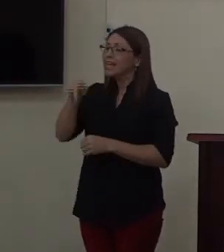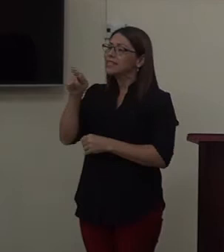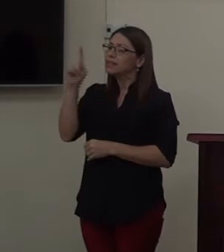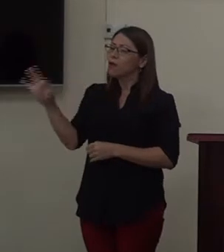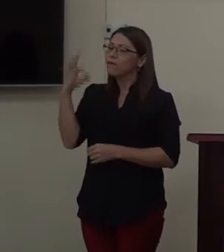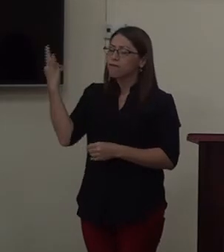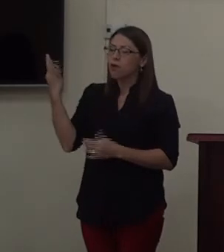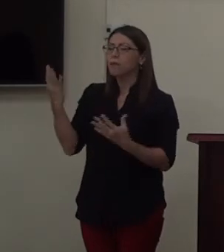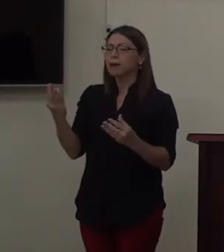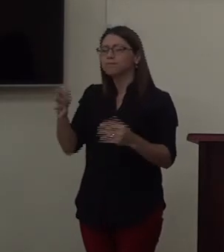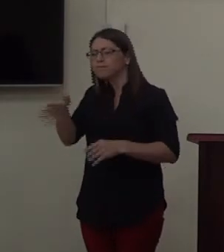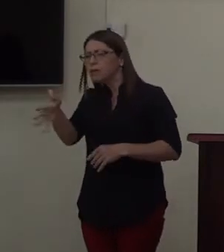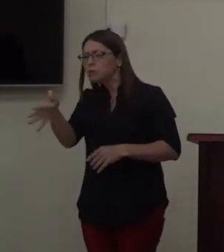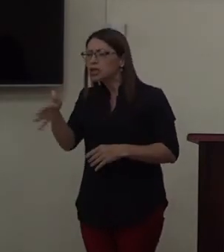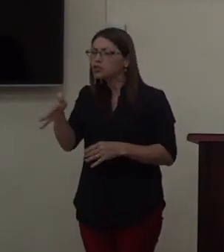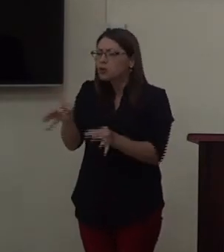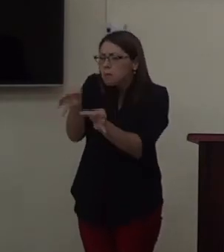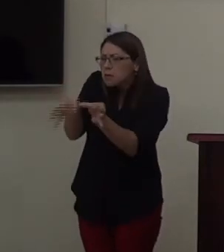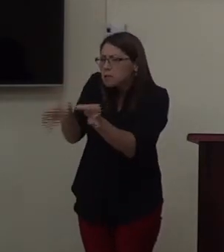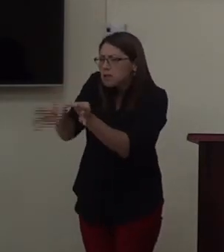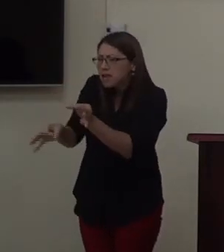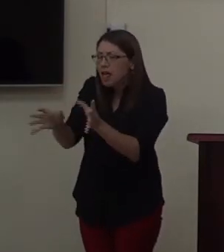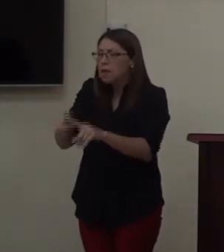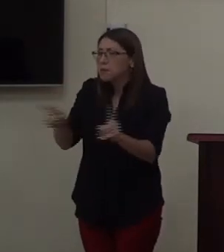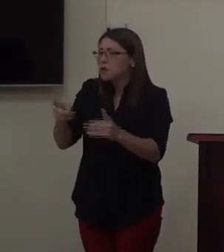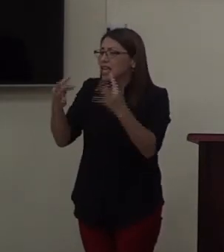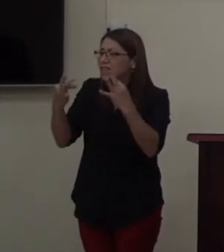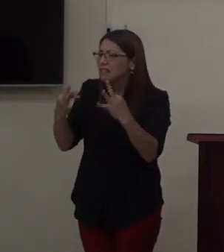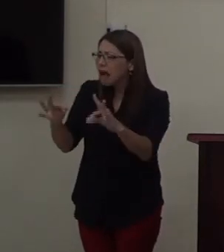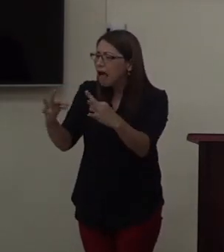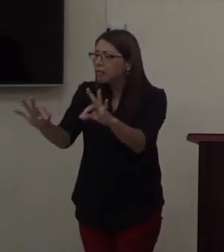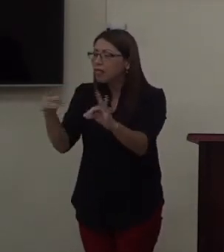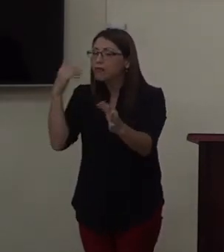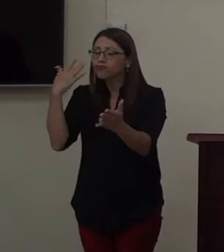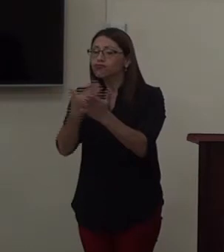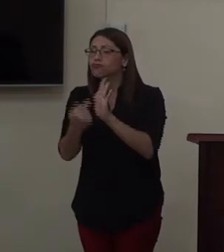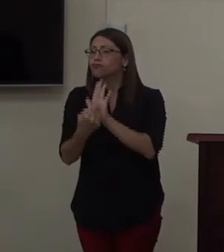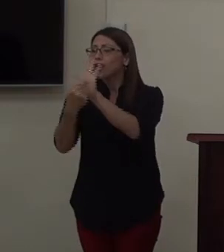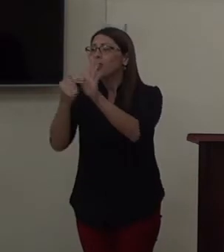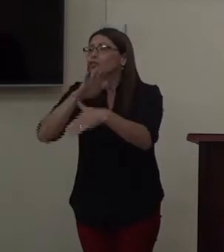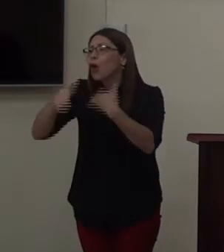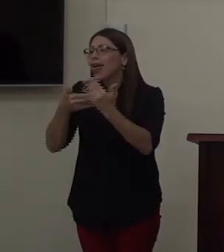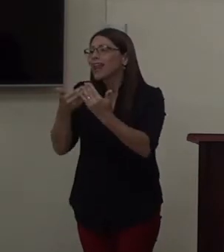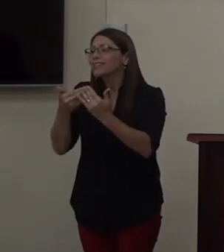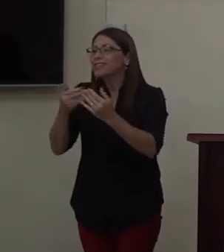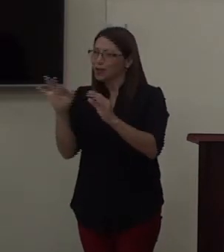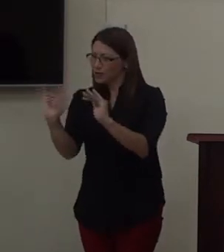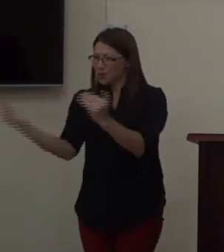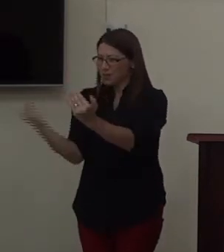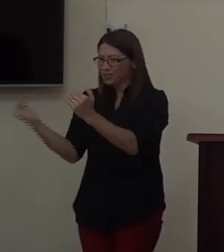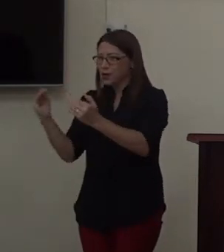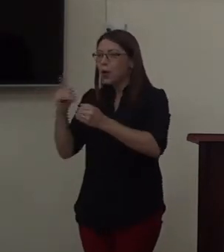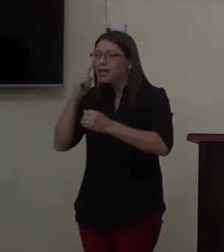forma más o menos simplificada, pero que trata de revelar todas las capas de esa cebolla, de esa complejidad, de cuáles